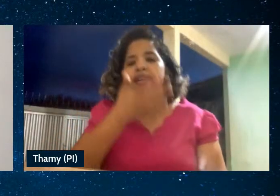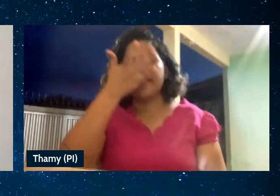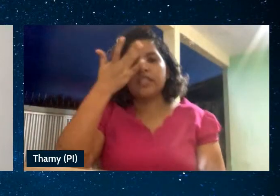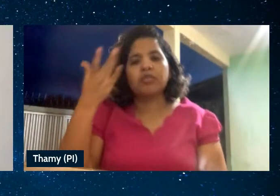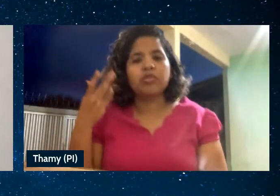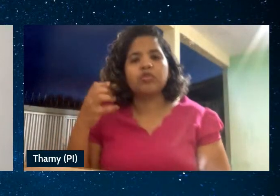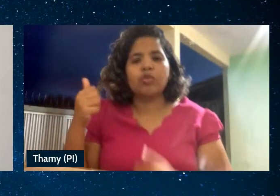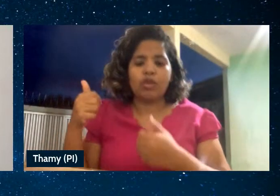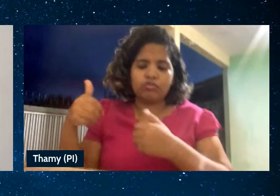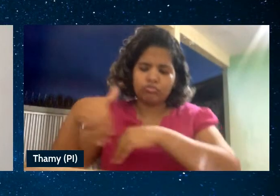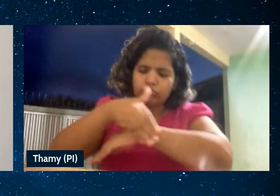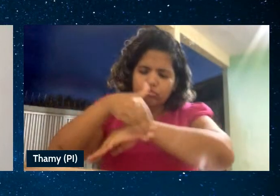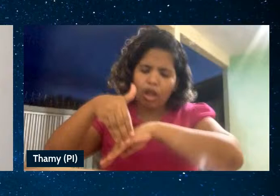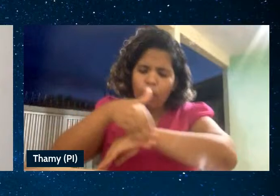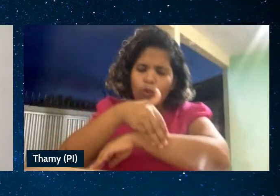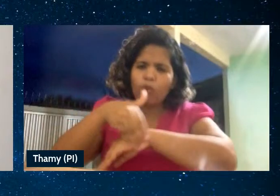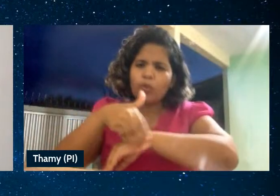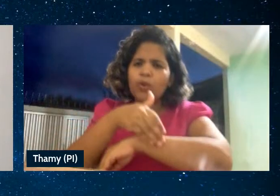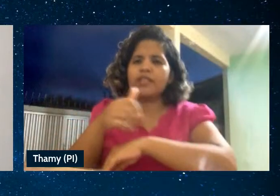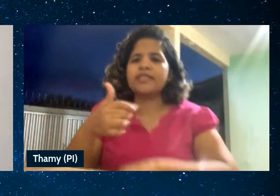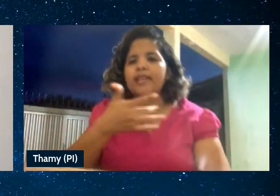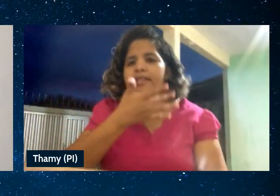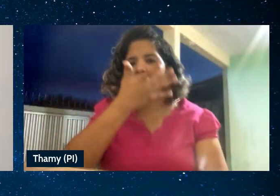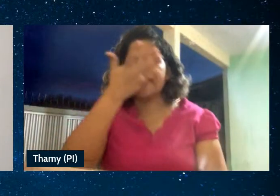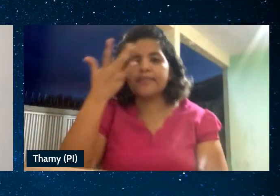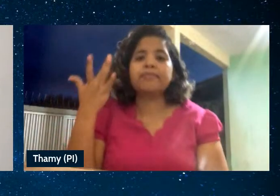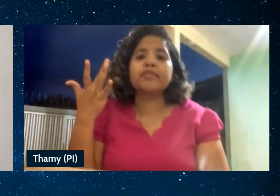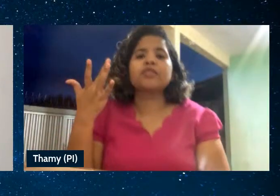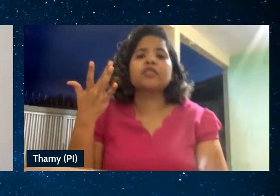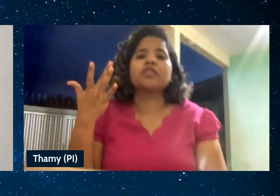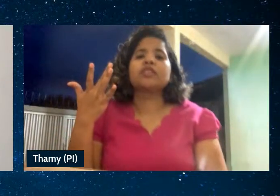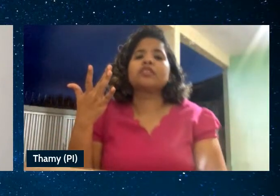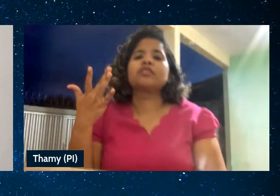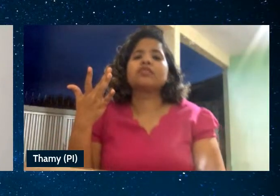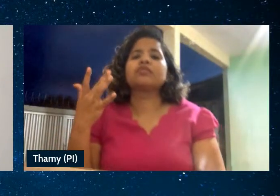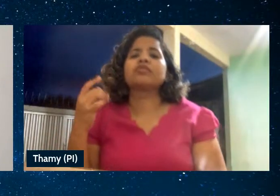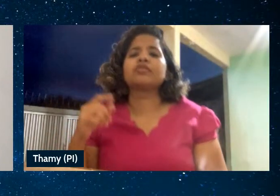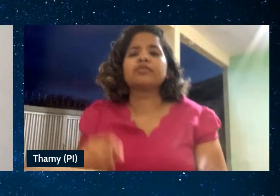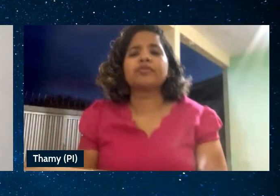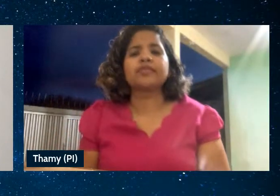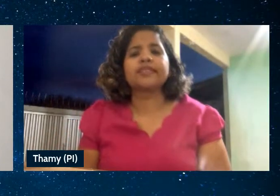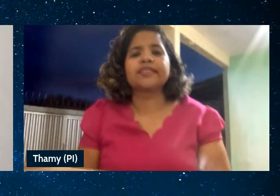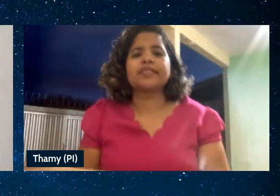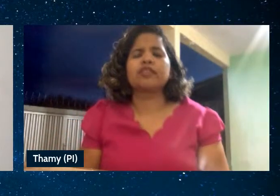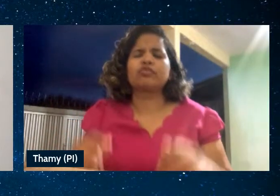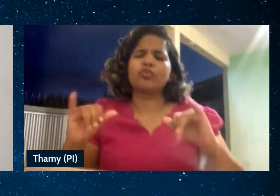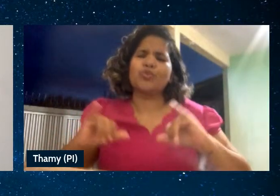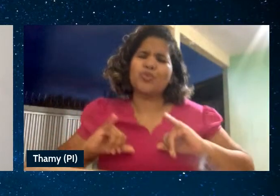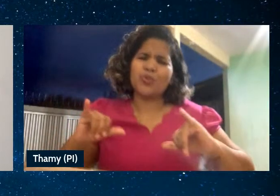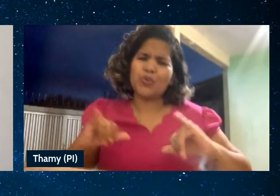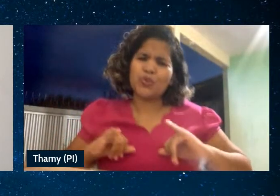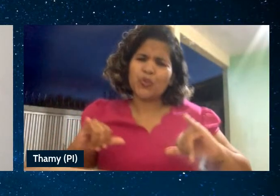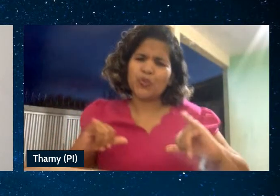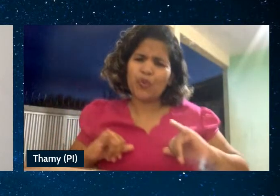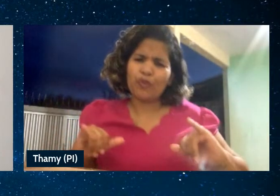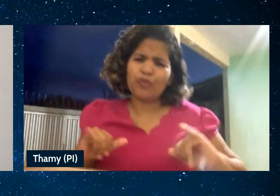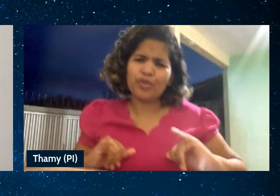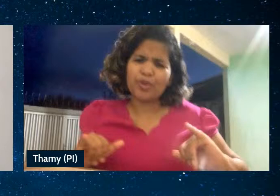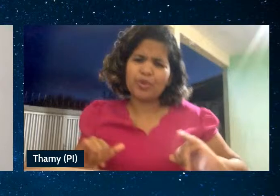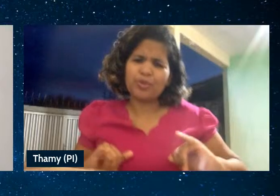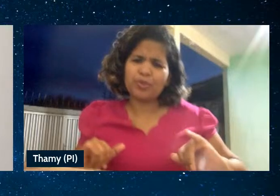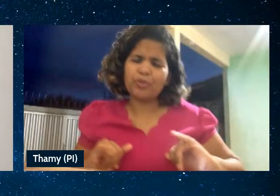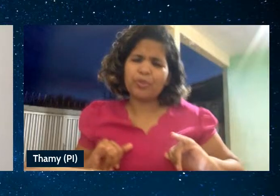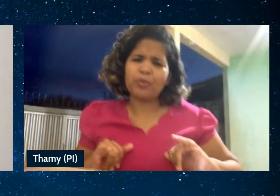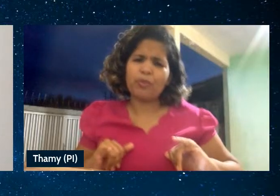ruas aquelas pessoas que estão em em em nos processos de sofrimento por causa da da